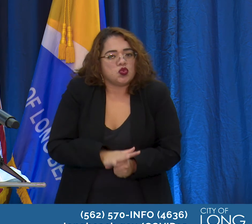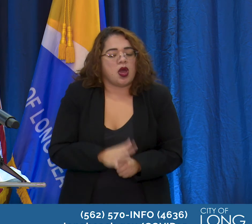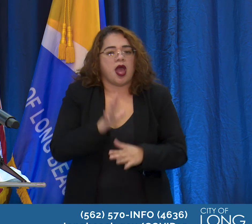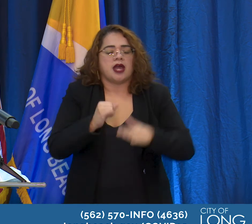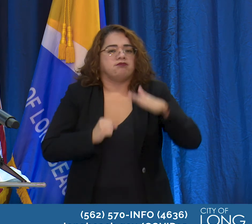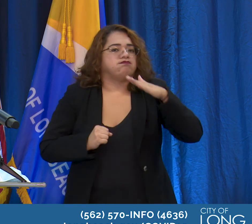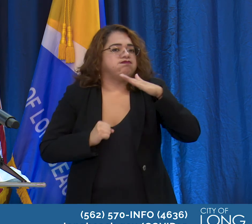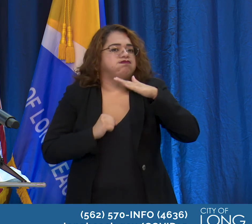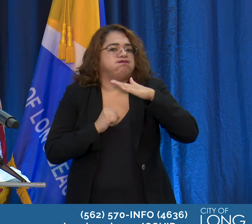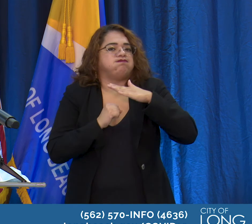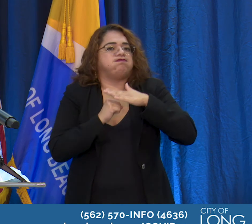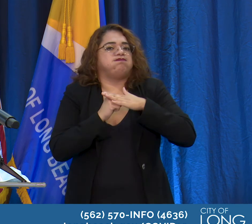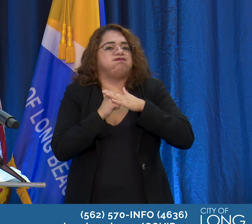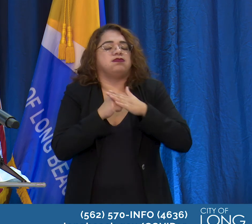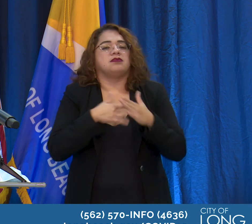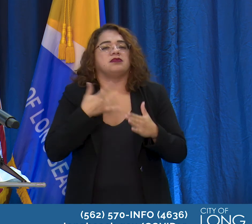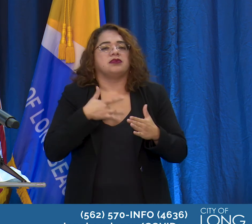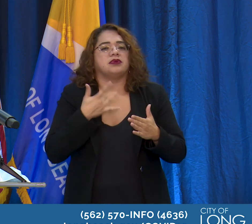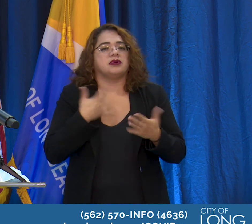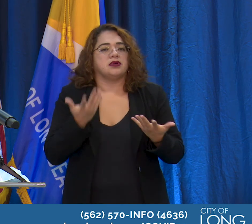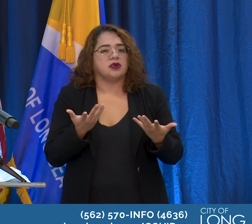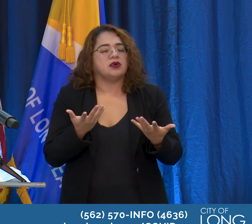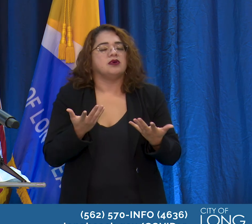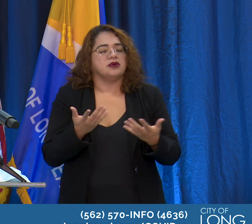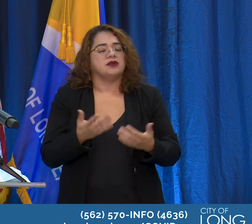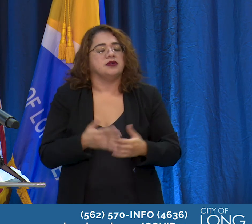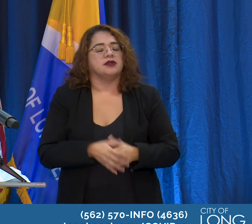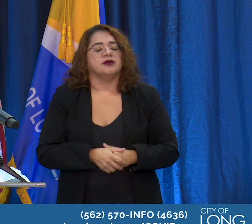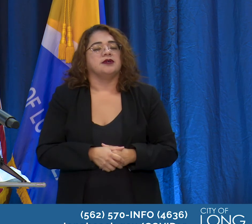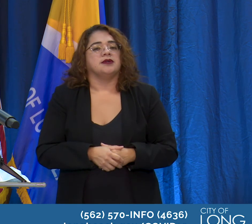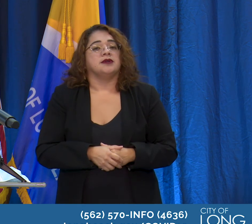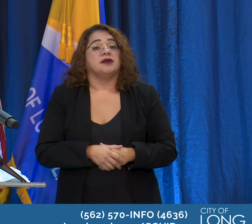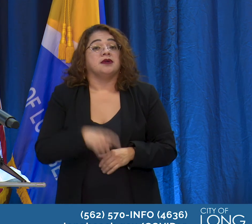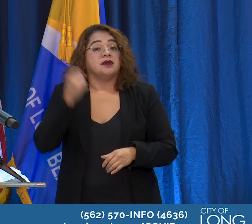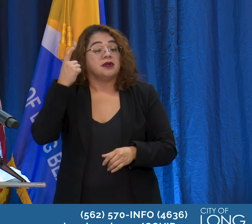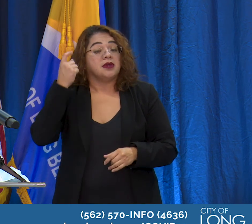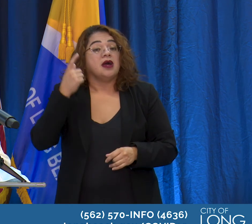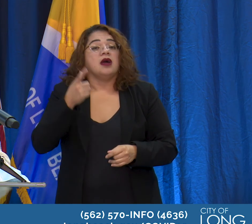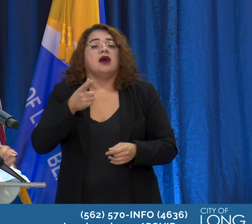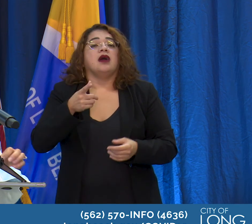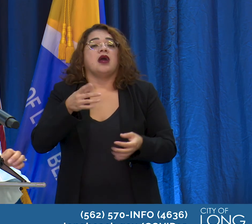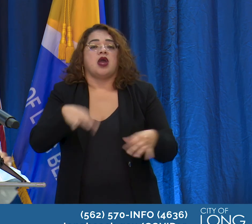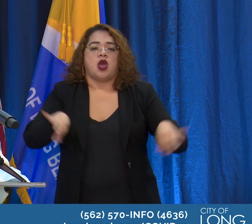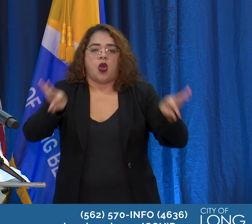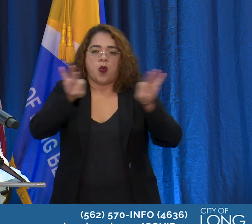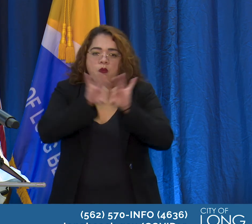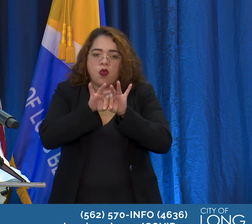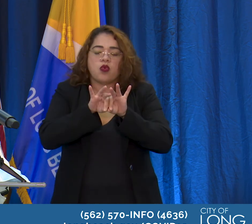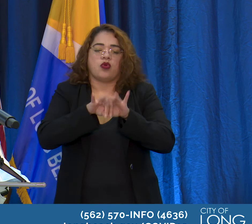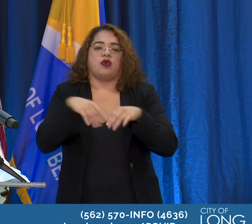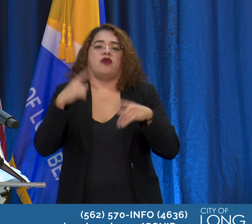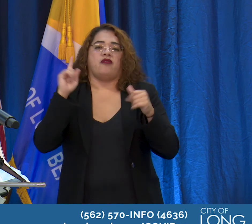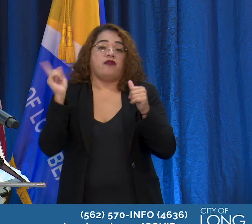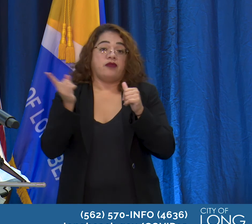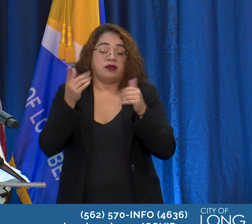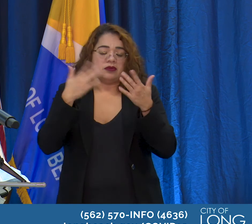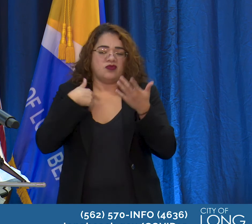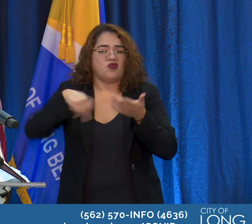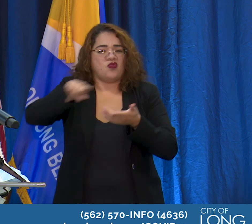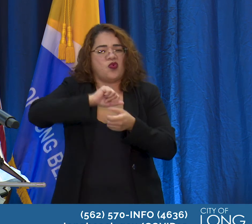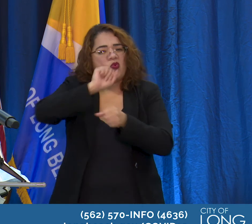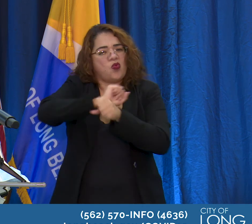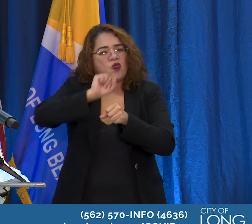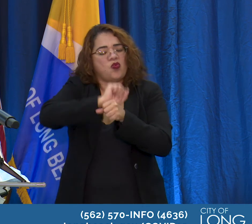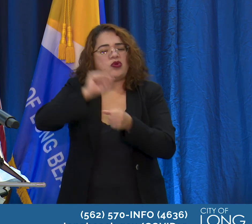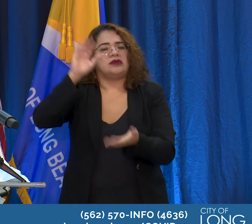personas experimenten estos sentimientos. Reducir el estigma que rodea la salud mental y la